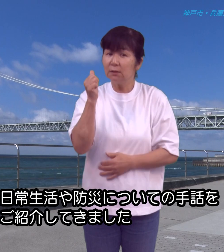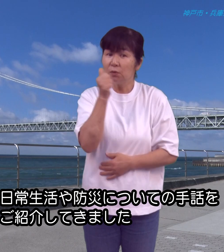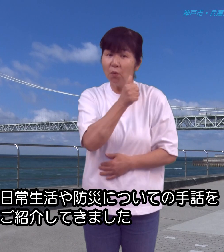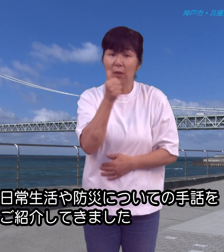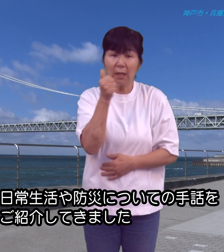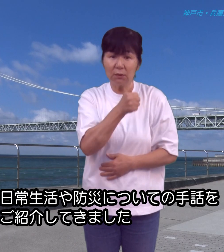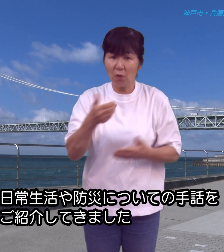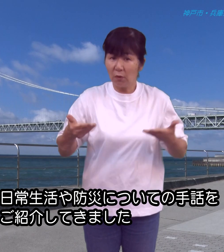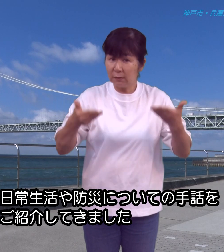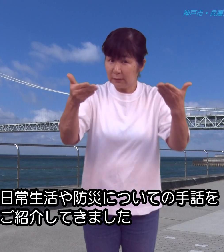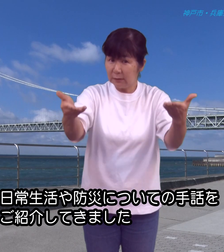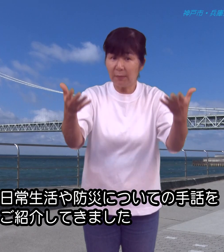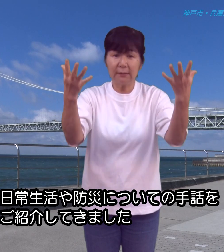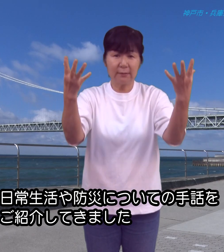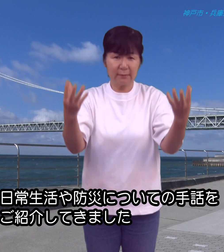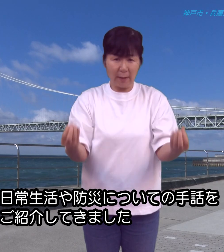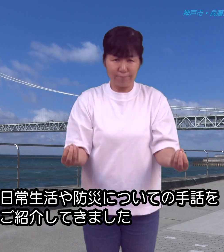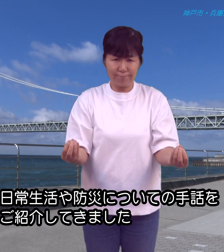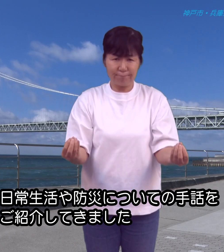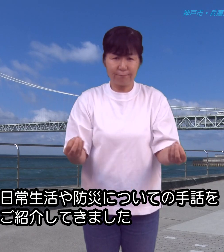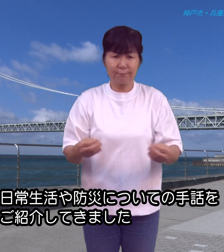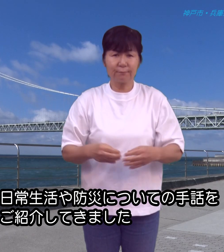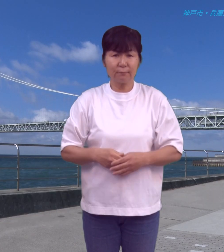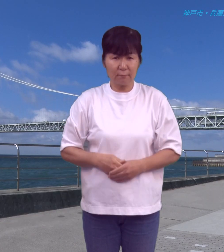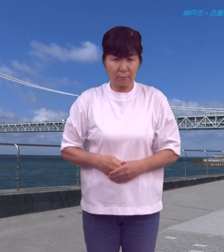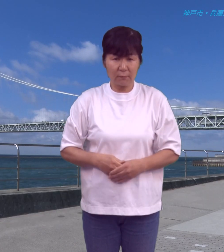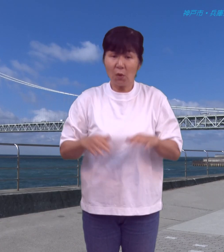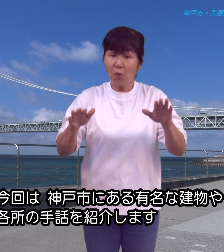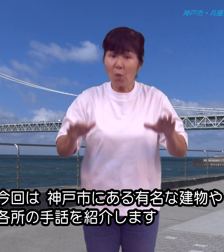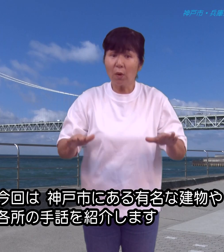防災についての手腕をご紹介してきました